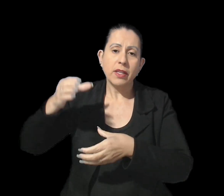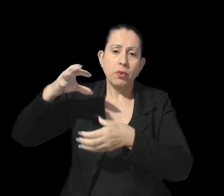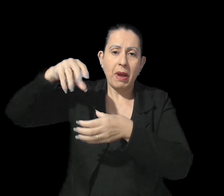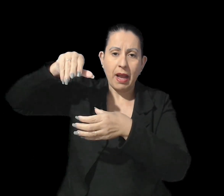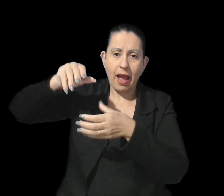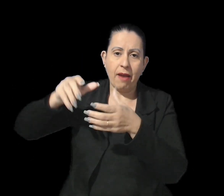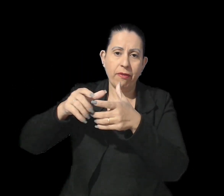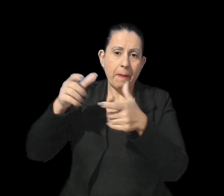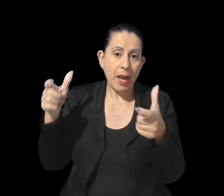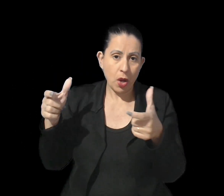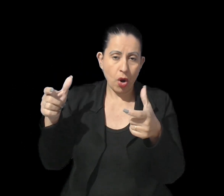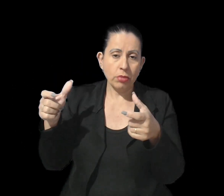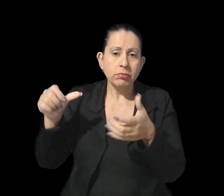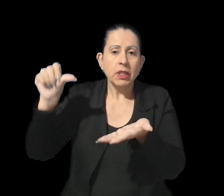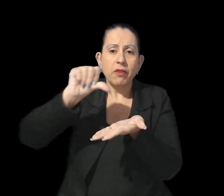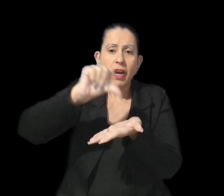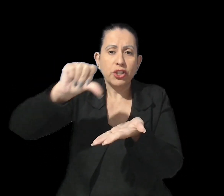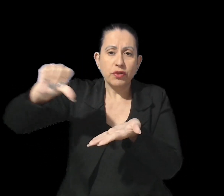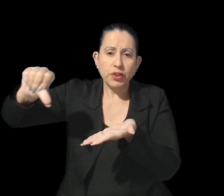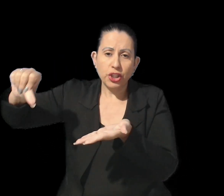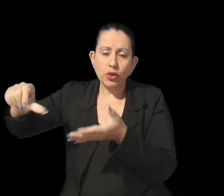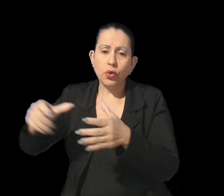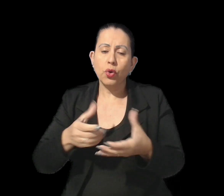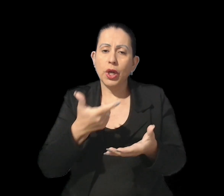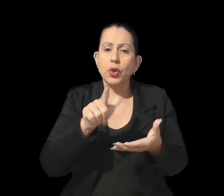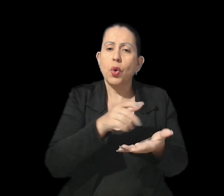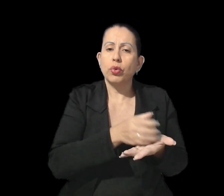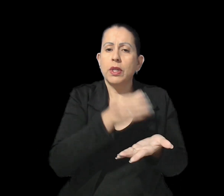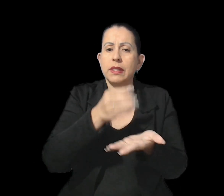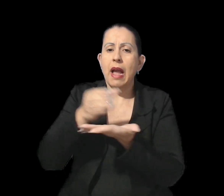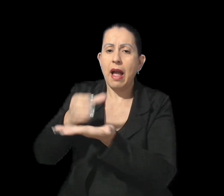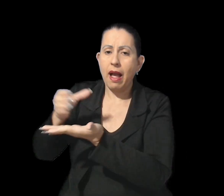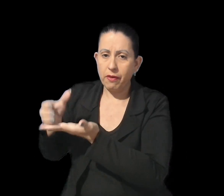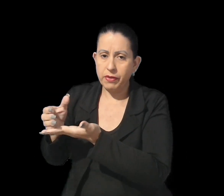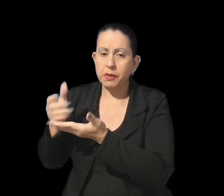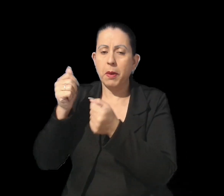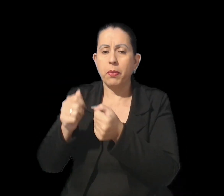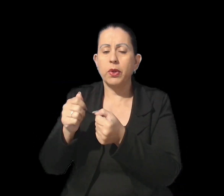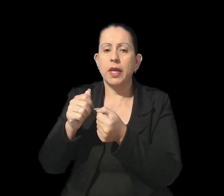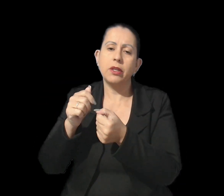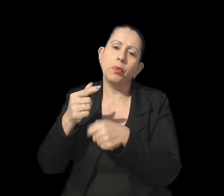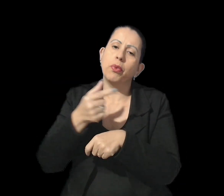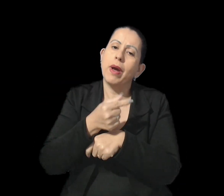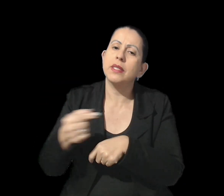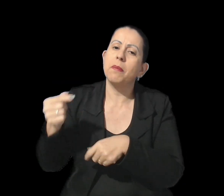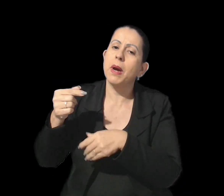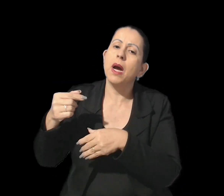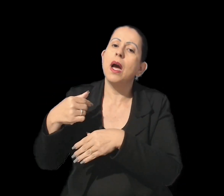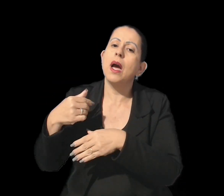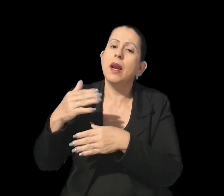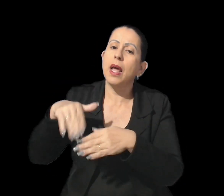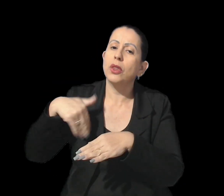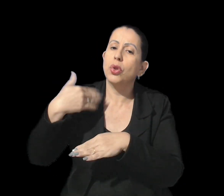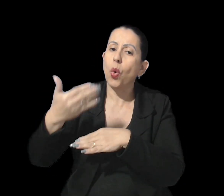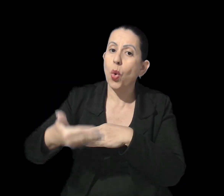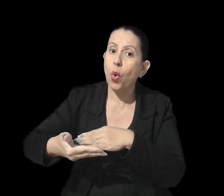numa garrafa maior e vai dividindo, colocando em outras garrafas para poder, tipo, a semana